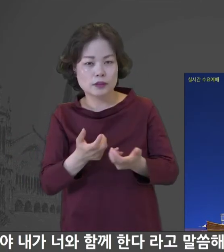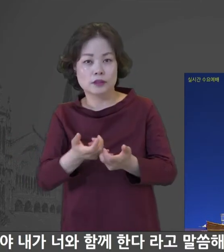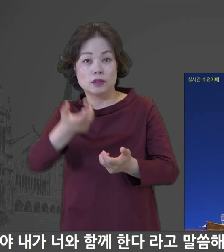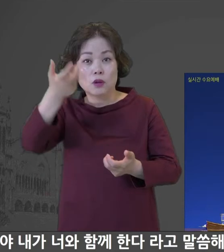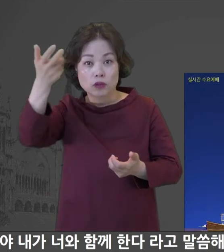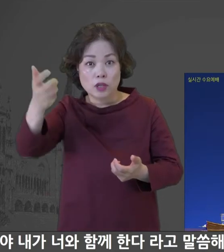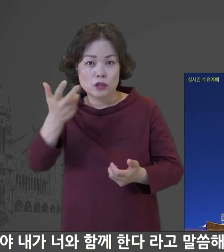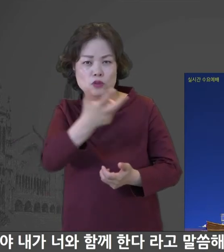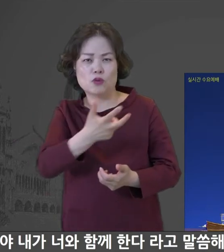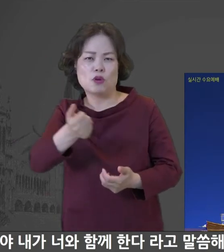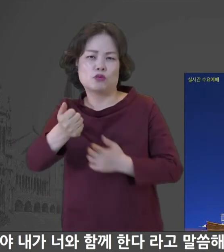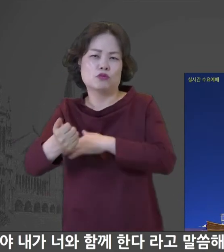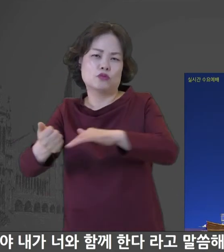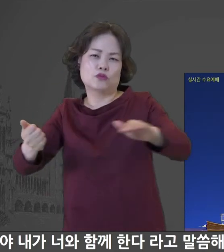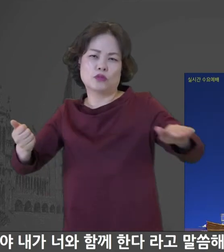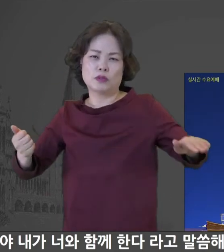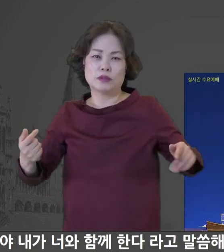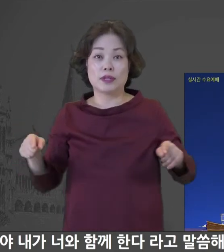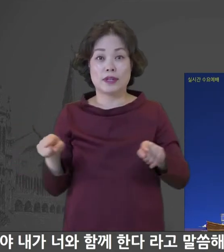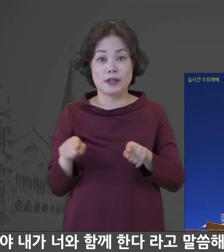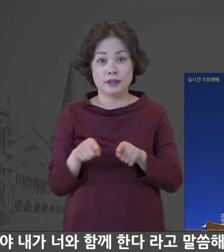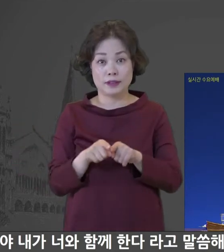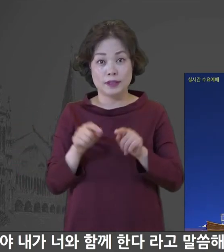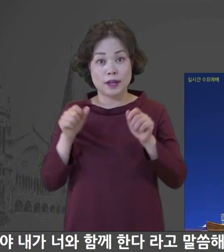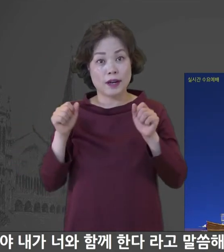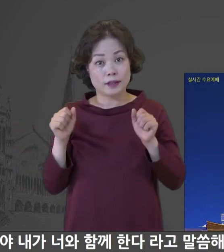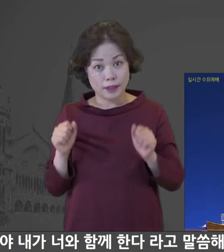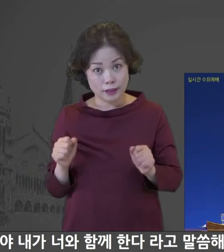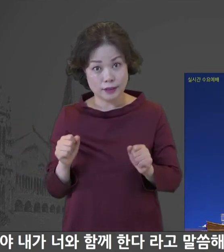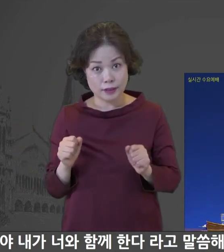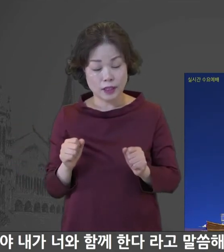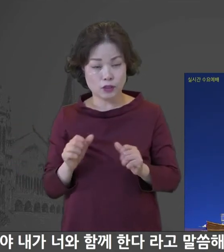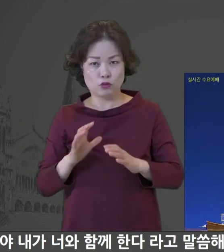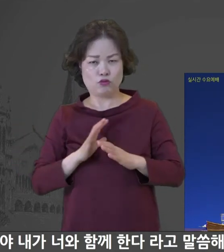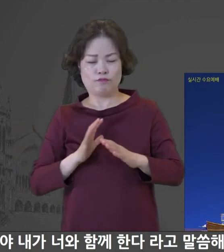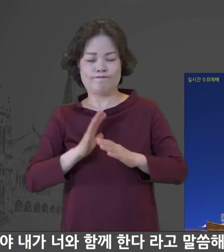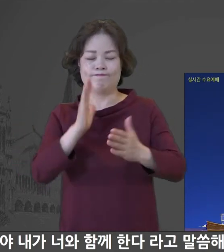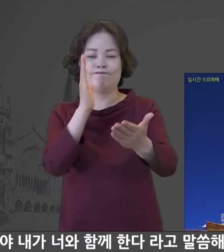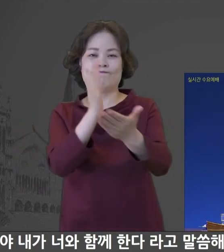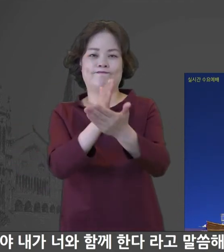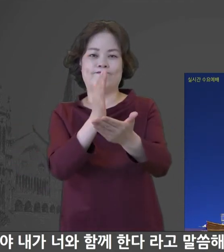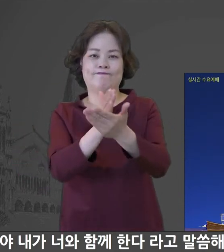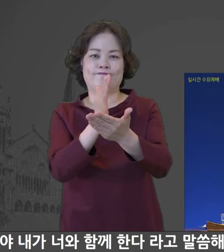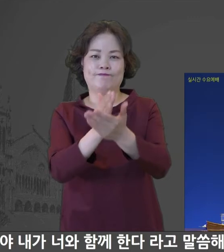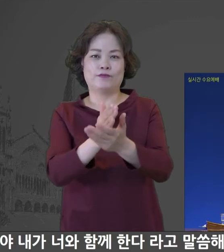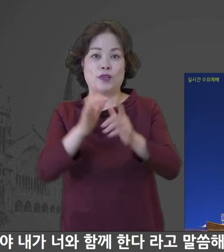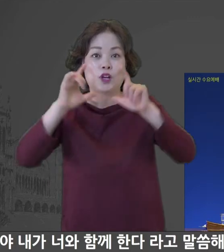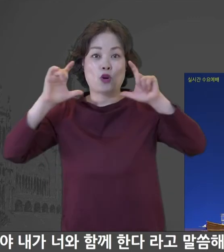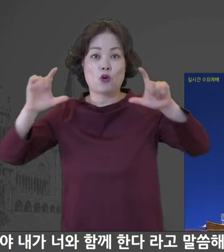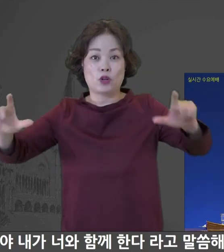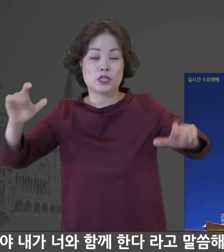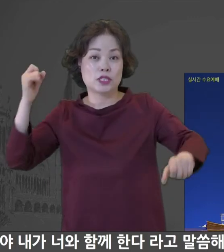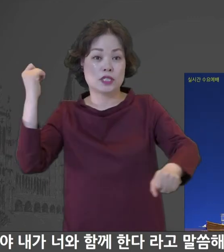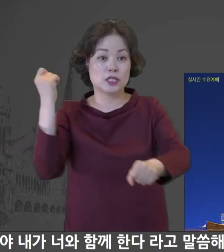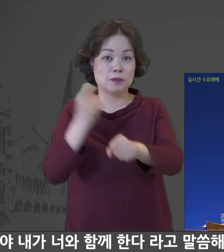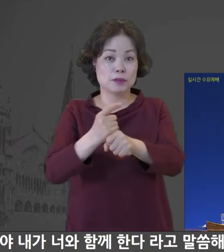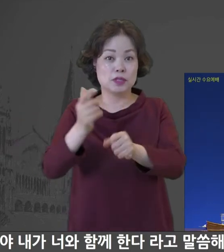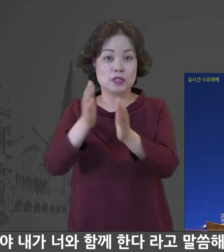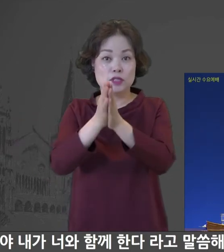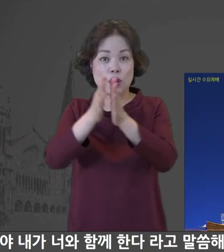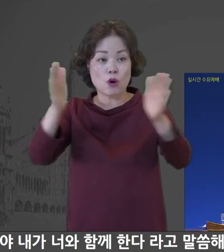떠났고 여호와는 우리와 함께 하시느니라. 그들을 두려워하지 말라라고 선포합니다. 이미